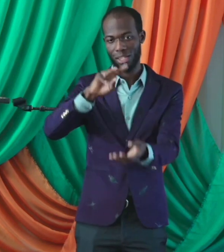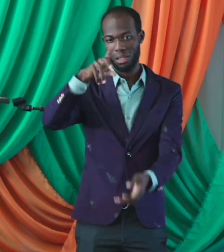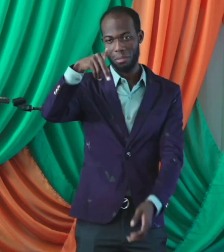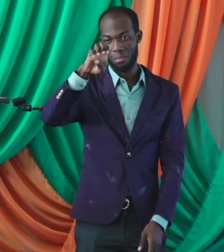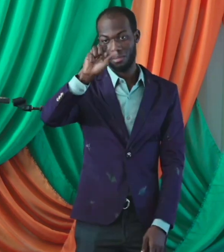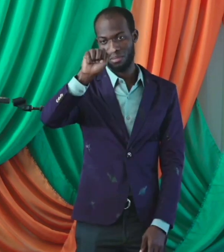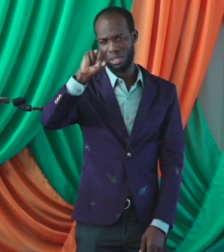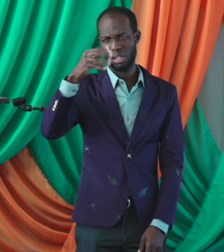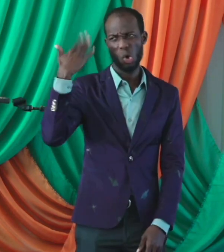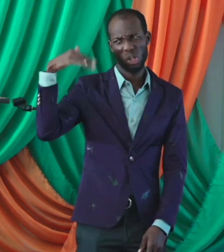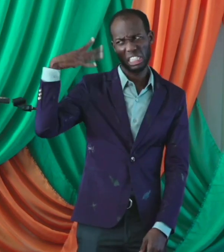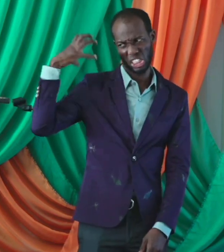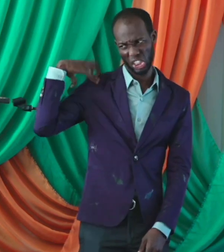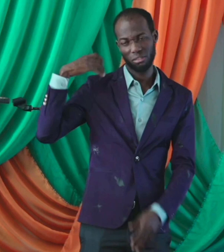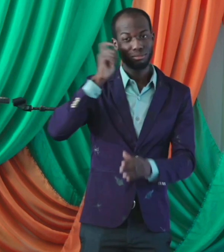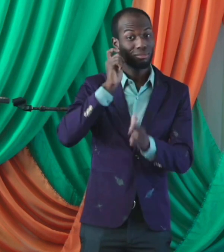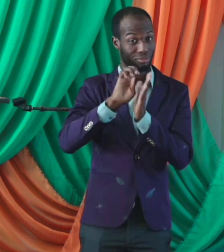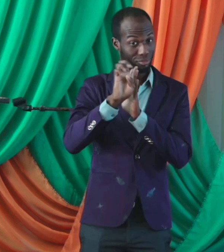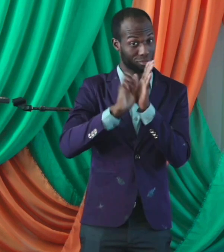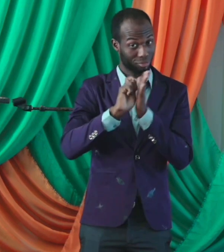Théan, ancien secrétaire d'État. Je